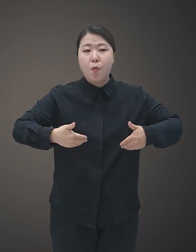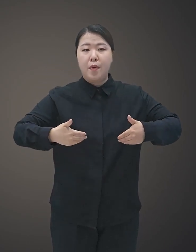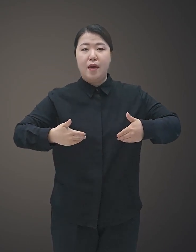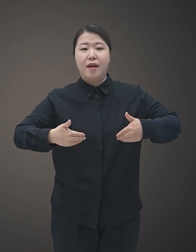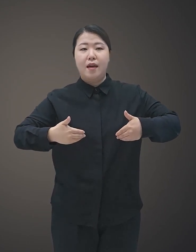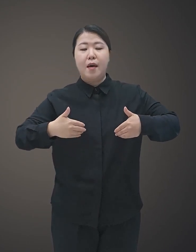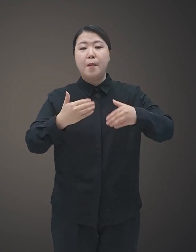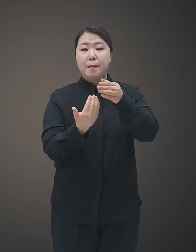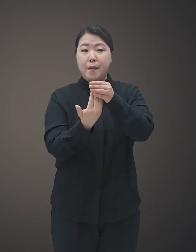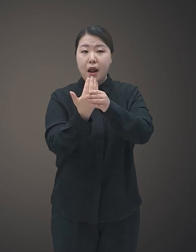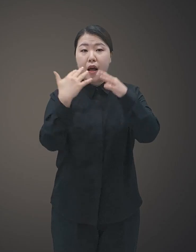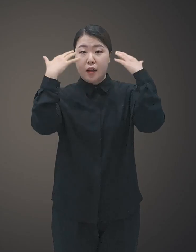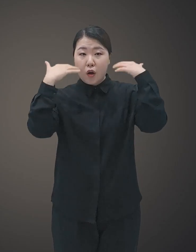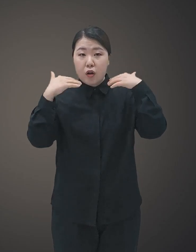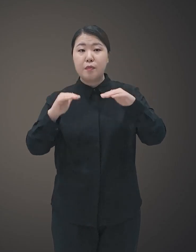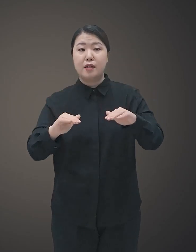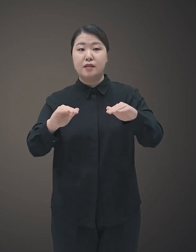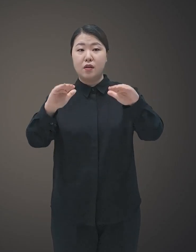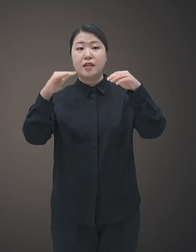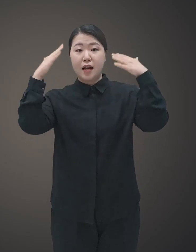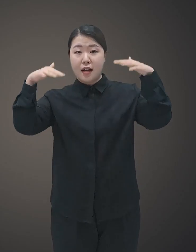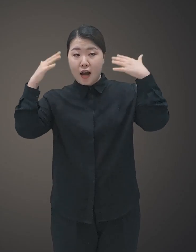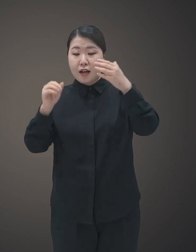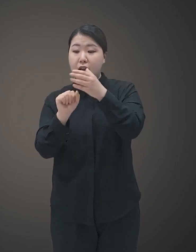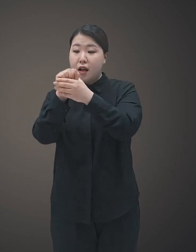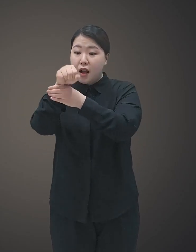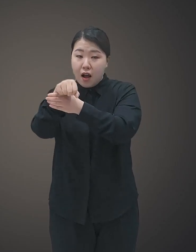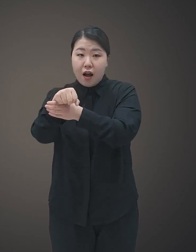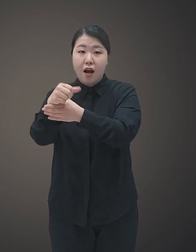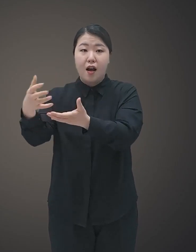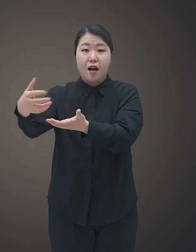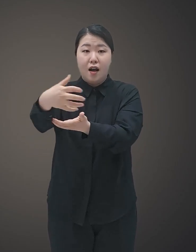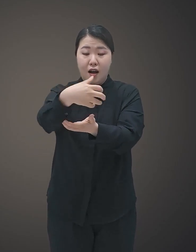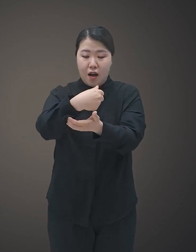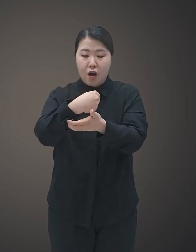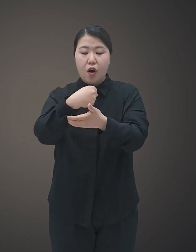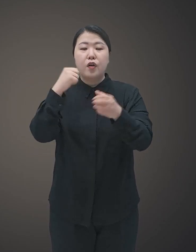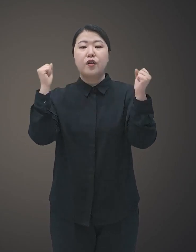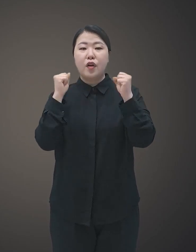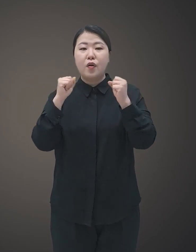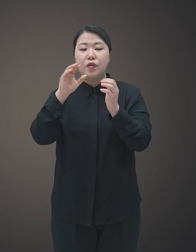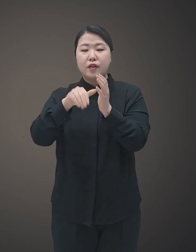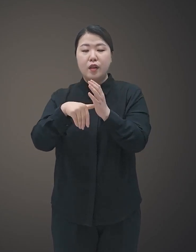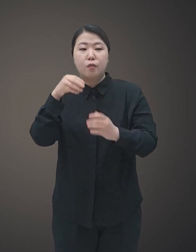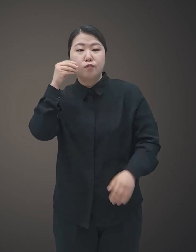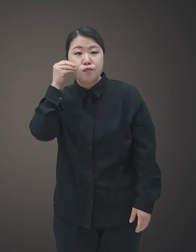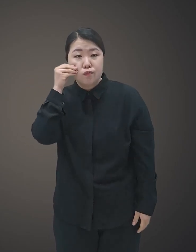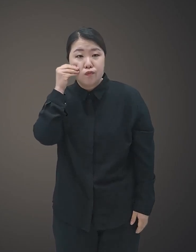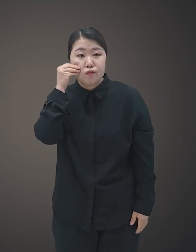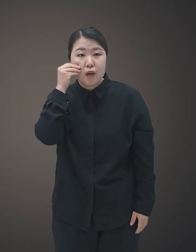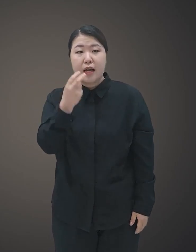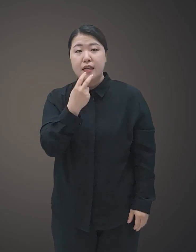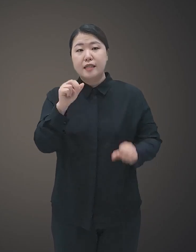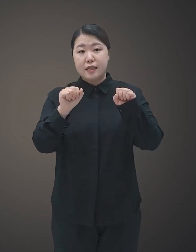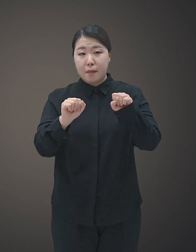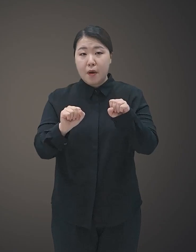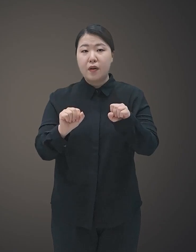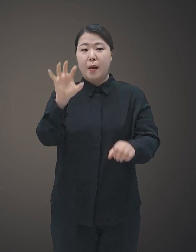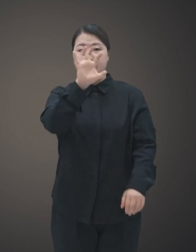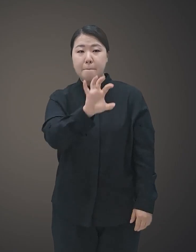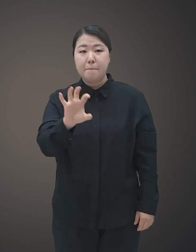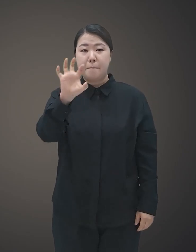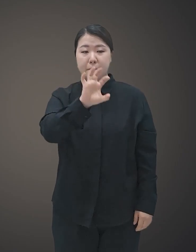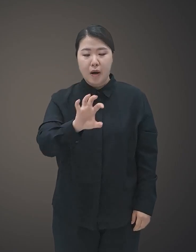여름에 성장, 가을에 수확을 거쳐 겨울 숙성을 지나 다시 생명이 시작되는 과정을